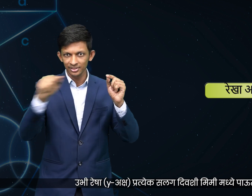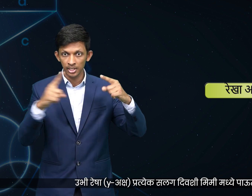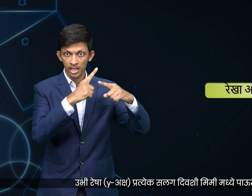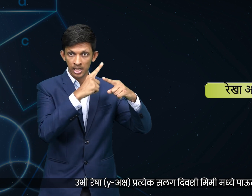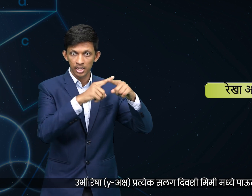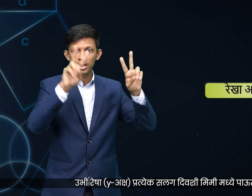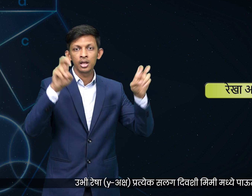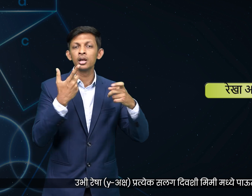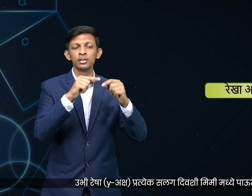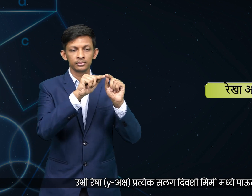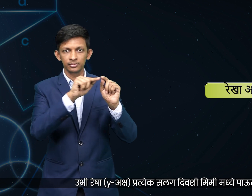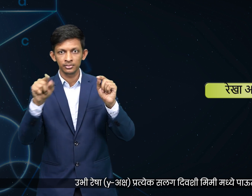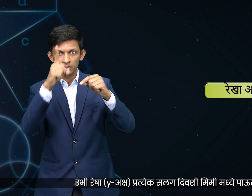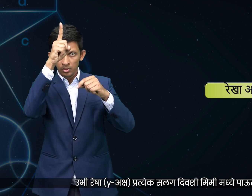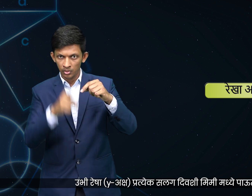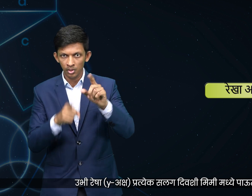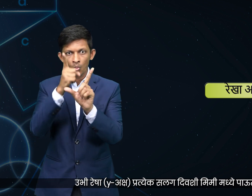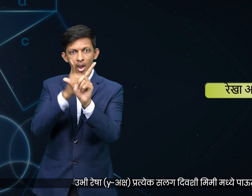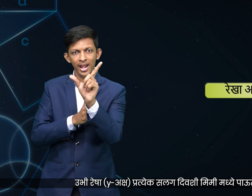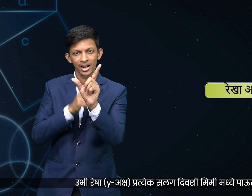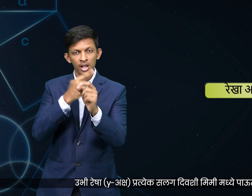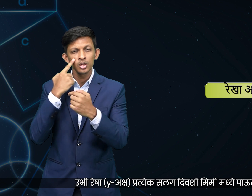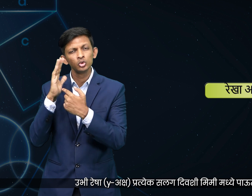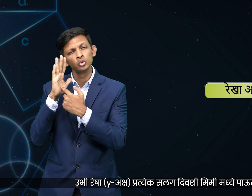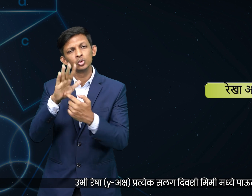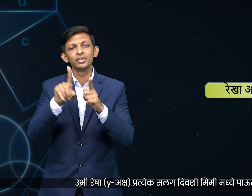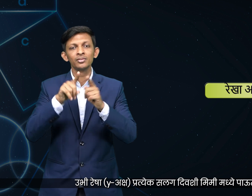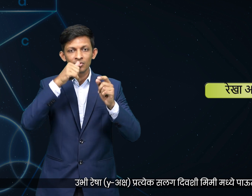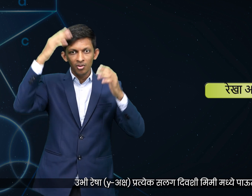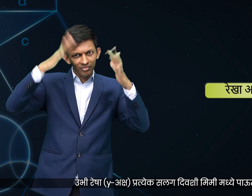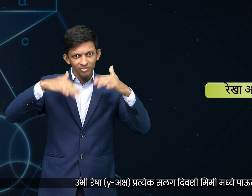प्रत्येक सलग दिवशी मी मध्ये पाऊस दर्शवते.